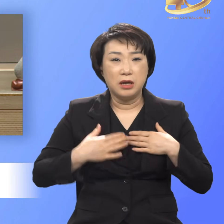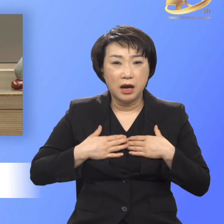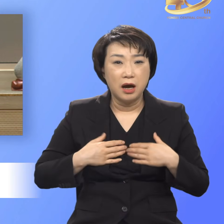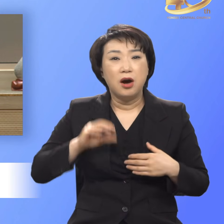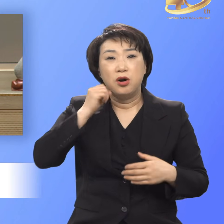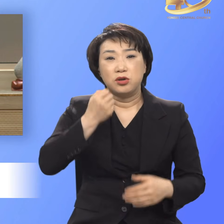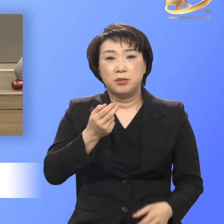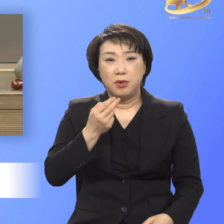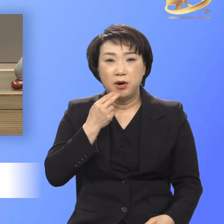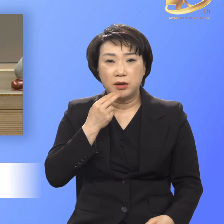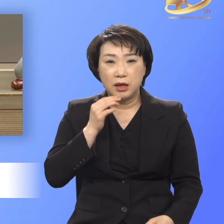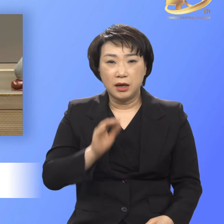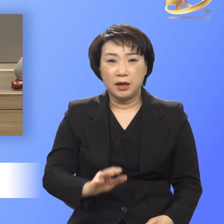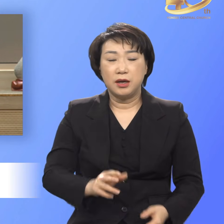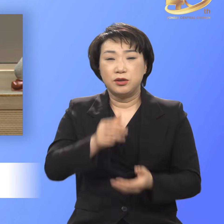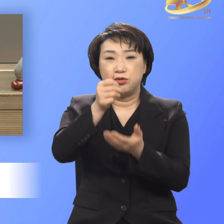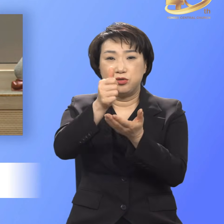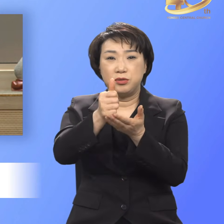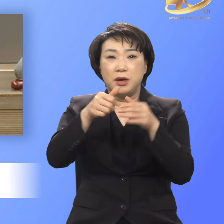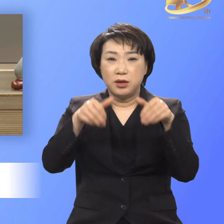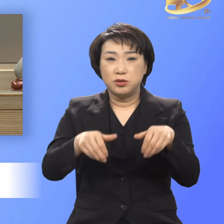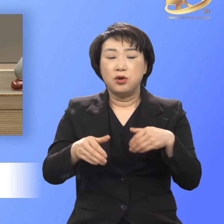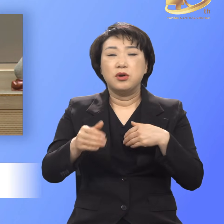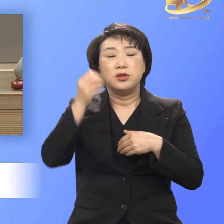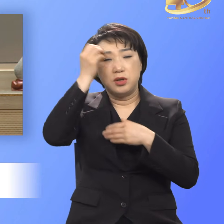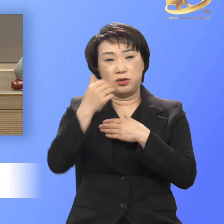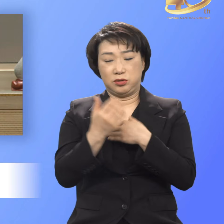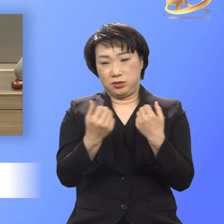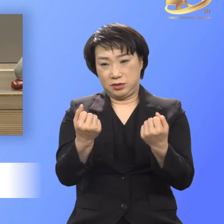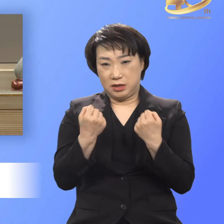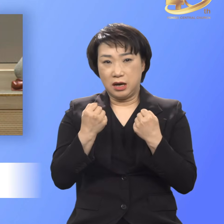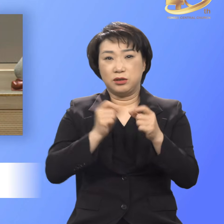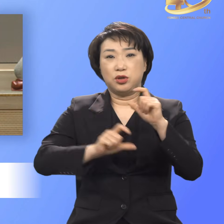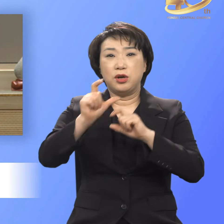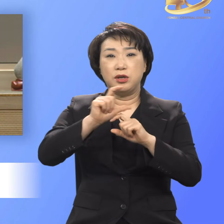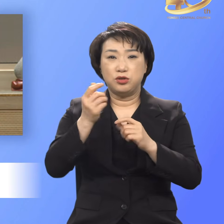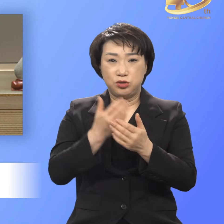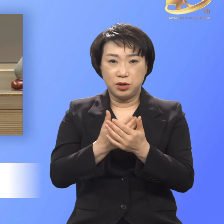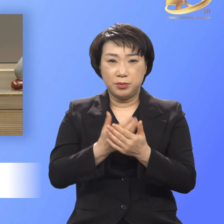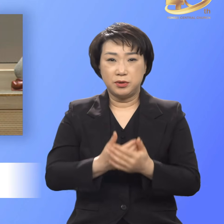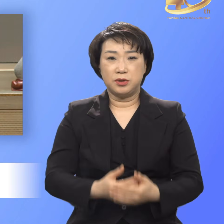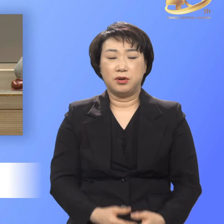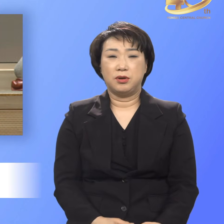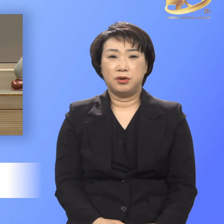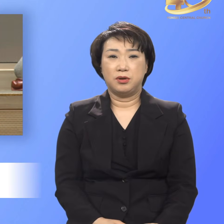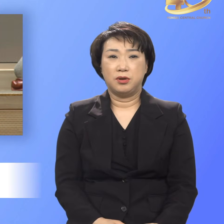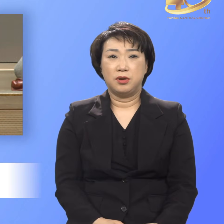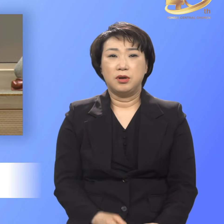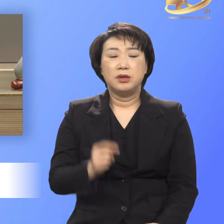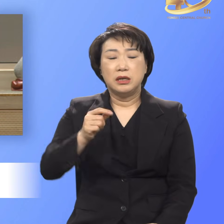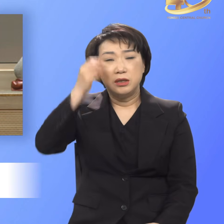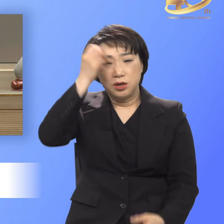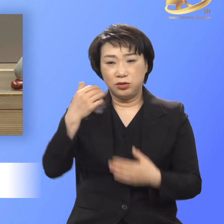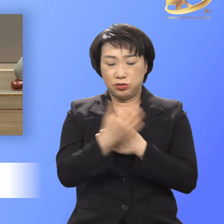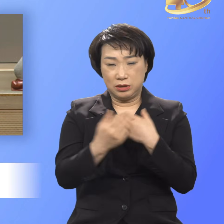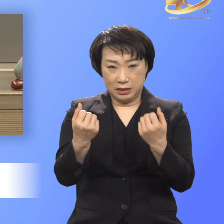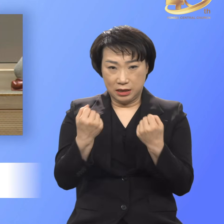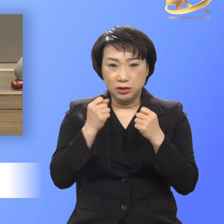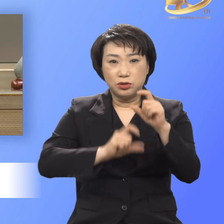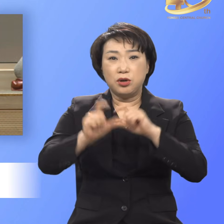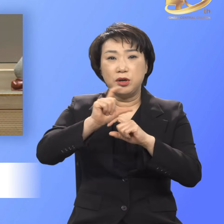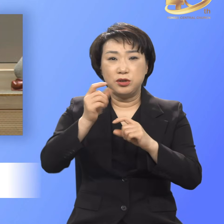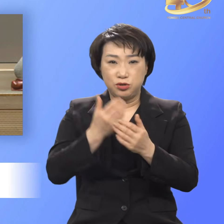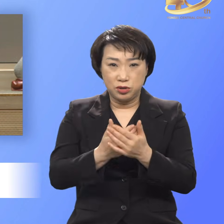연약하여 제한받지 아니하도록 주의 사자 영육을 강건하게 하여 주옵소서. 그 영육을 강건하게